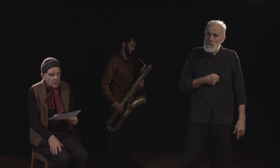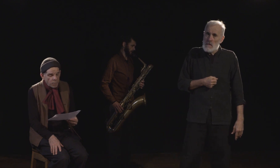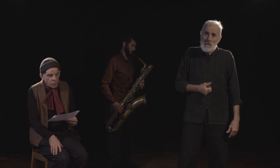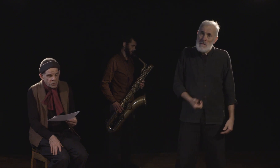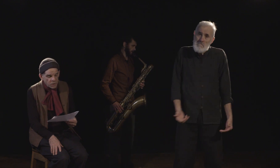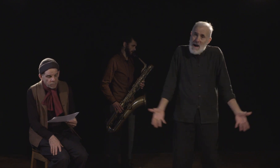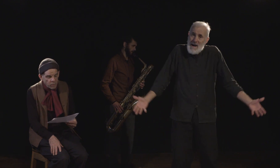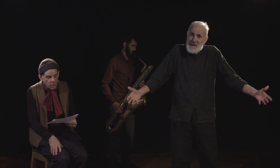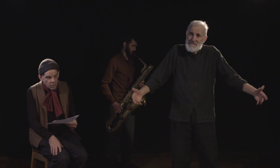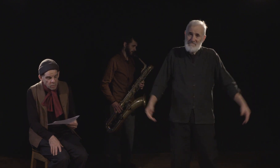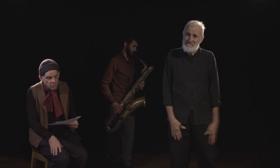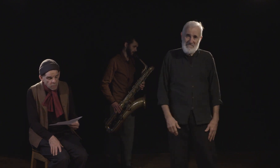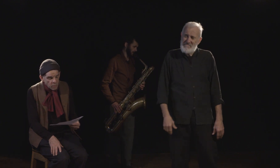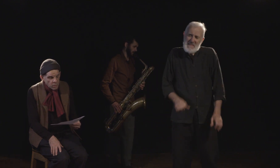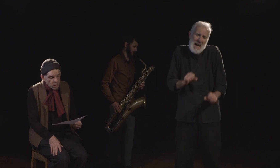Mais c'est impossible.